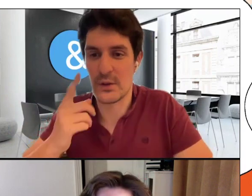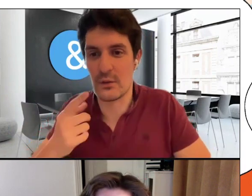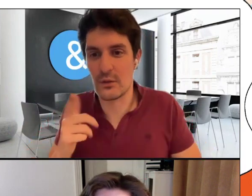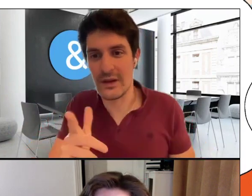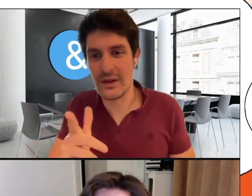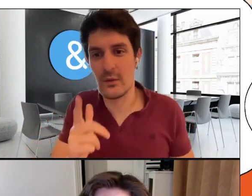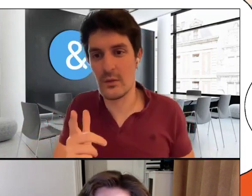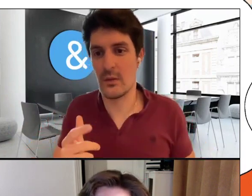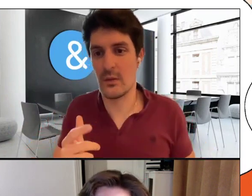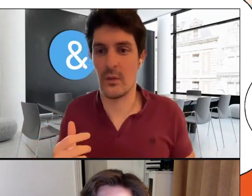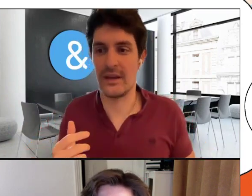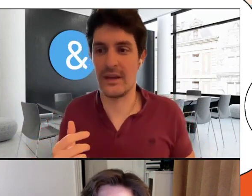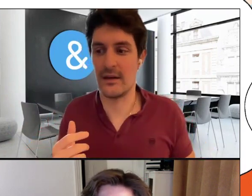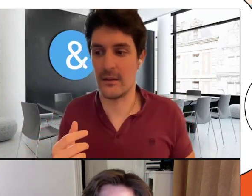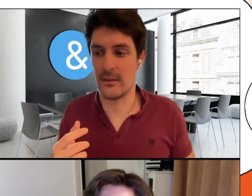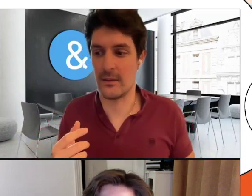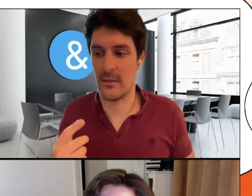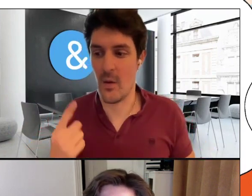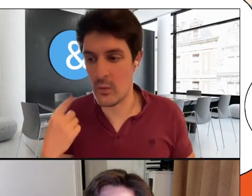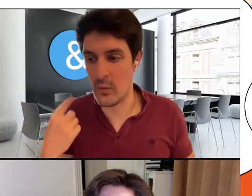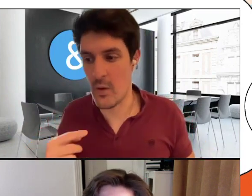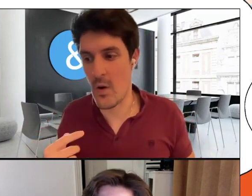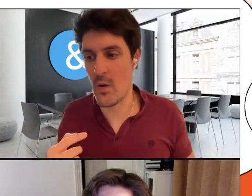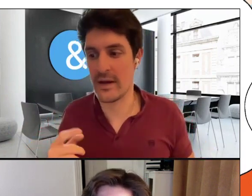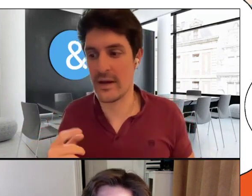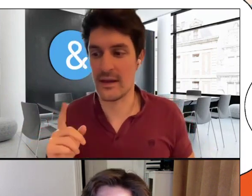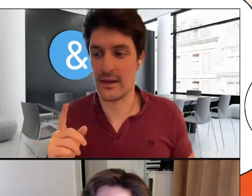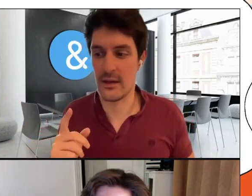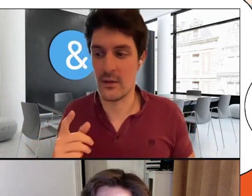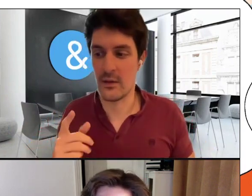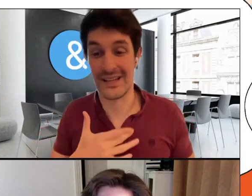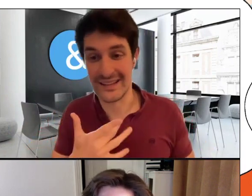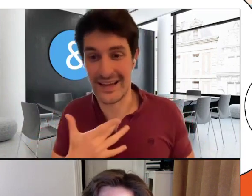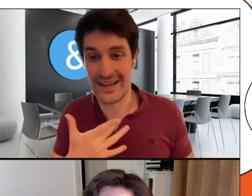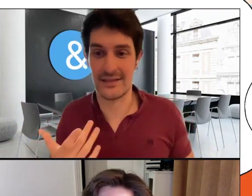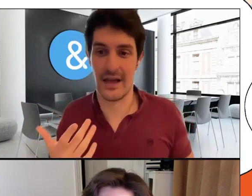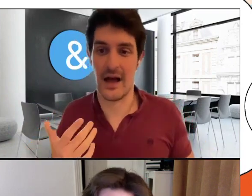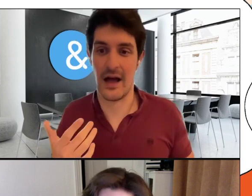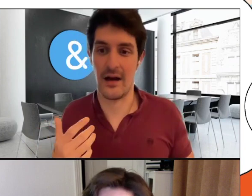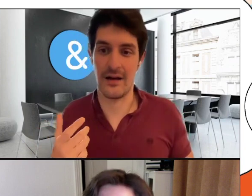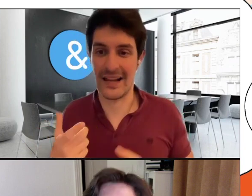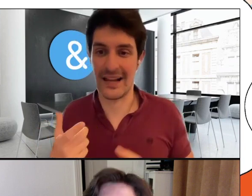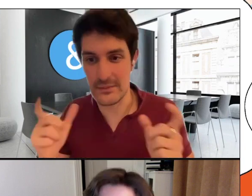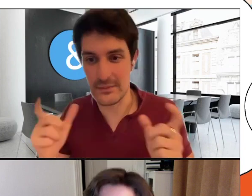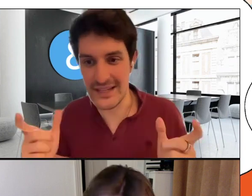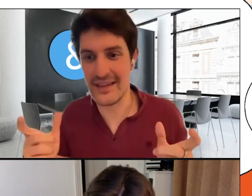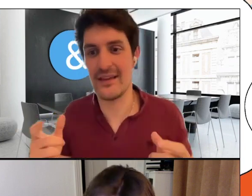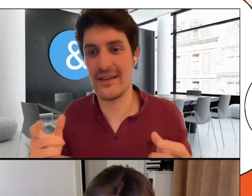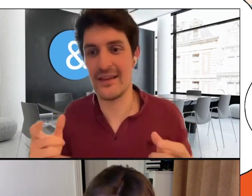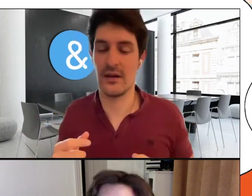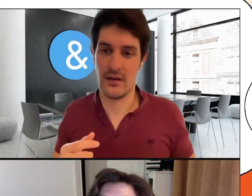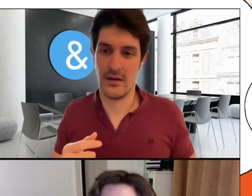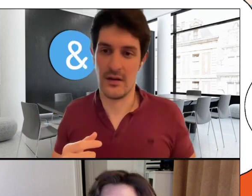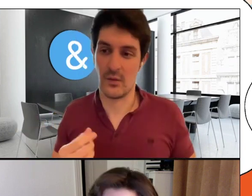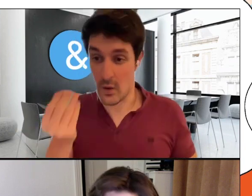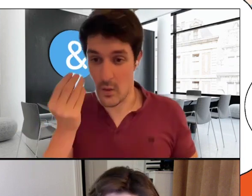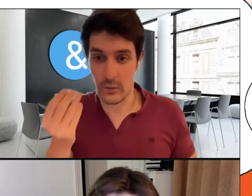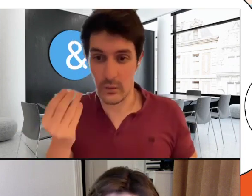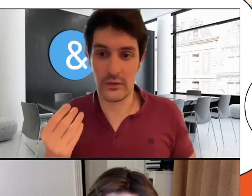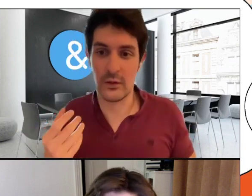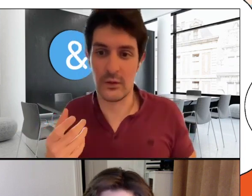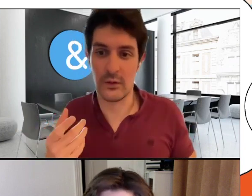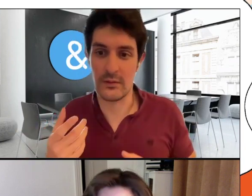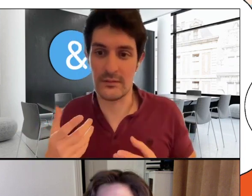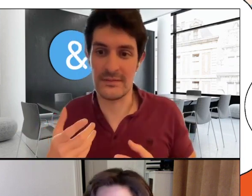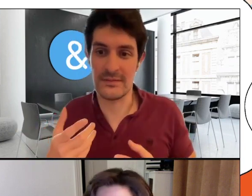tous les deux, on est au courant et on s'intéresse à l'accessibilité. On se rend compte